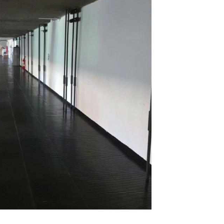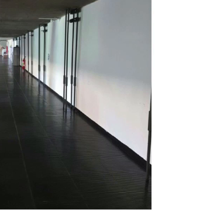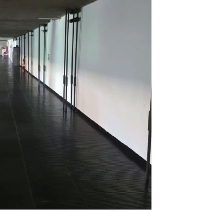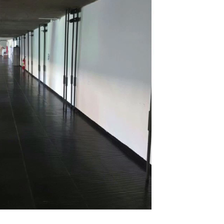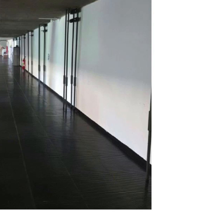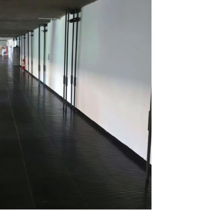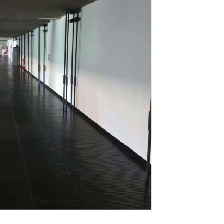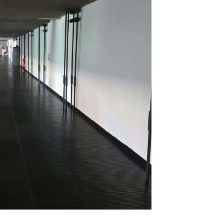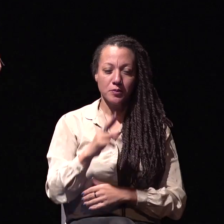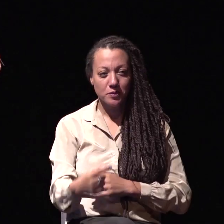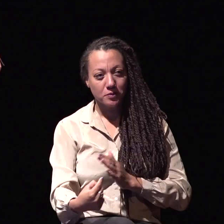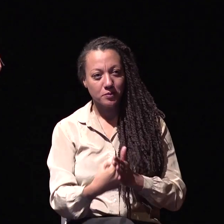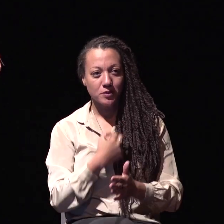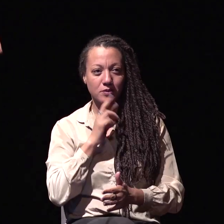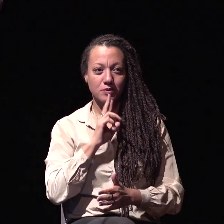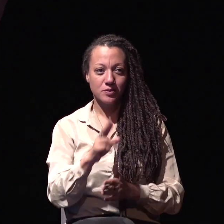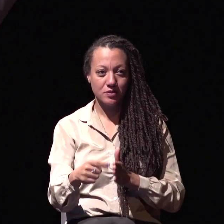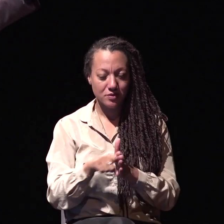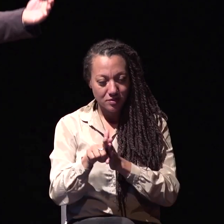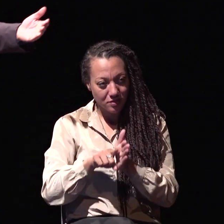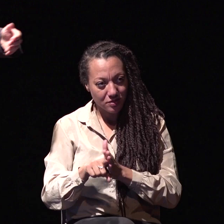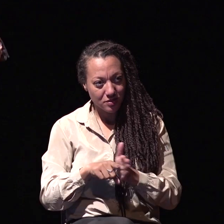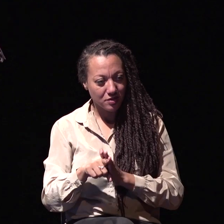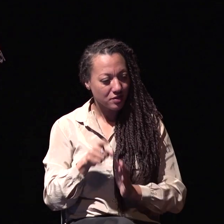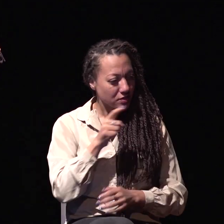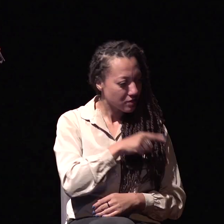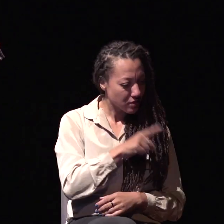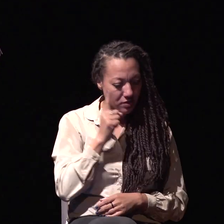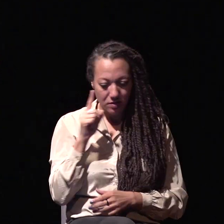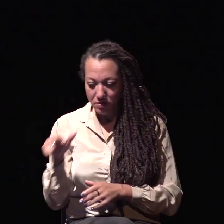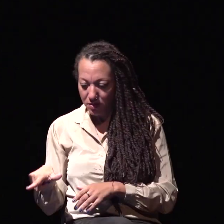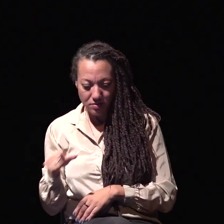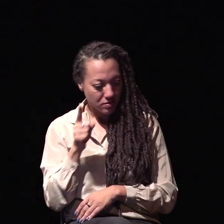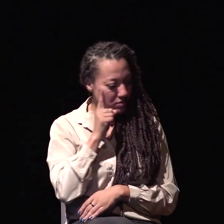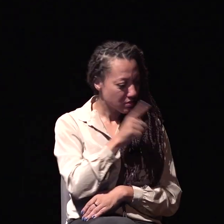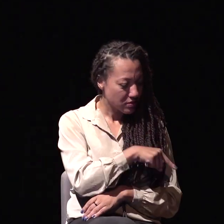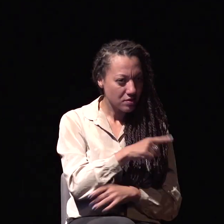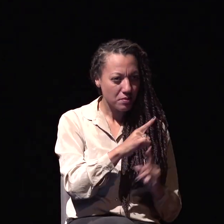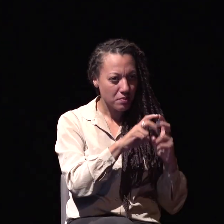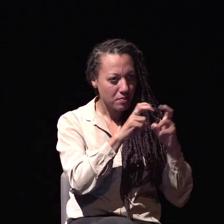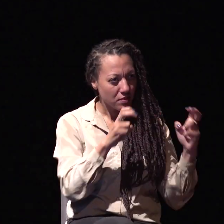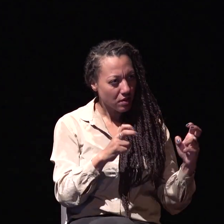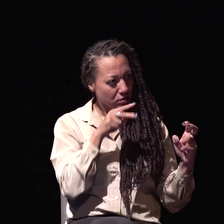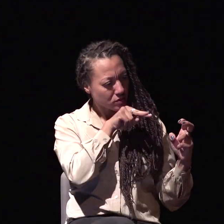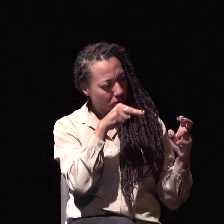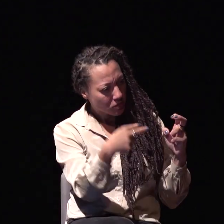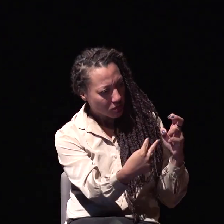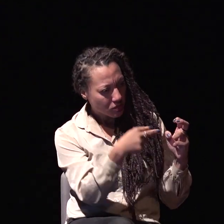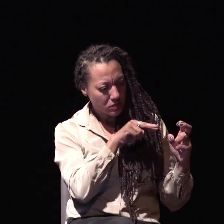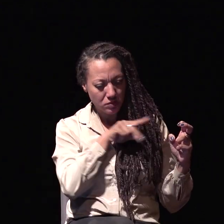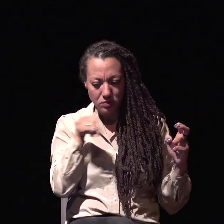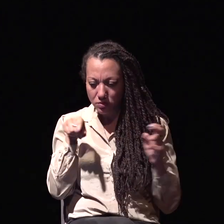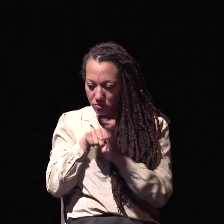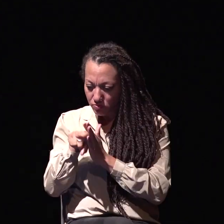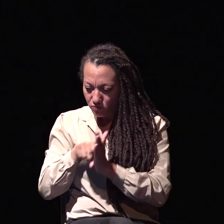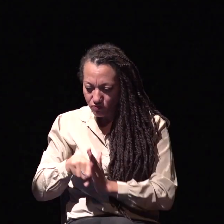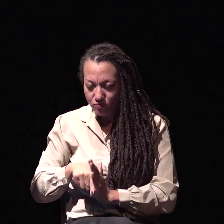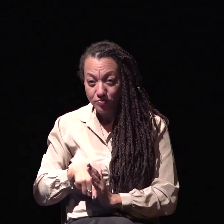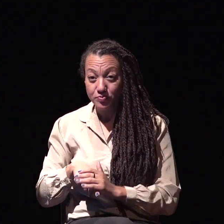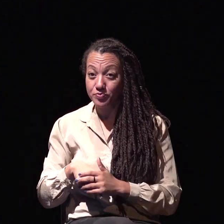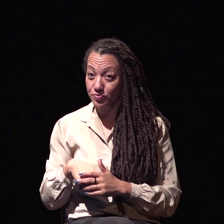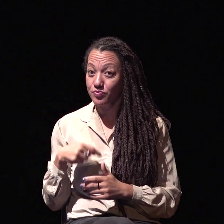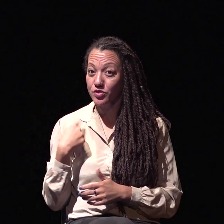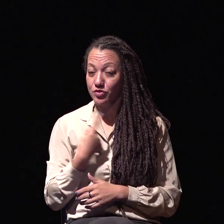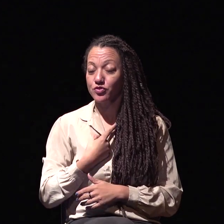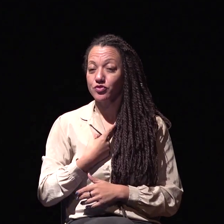e respostas, que a gente vem para o prédio, volta para o modelo, volta para o prédio, vai para o prédio de novo, e assim, a gente está entregando o trabalho, mas o trabalho